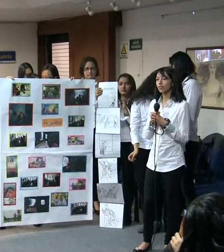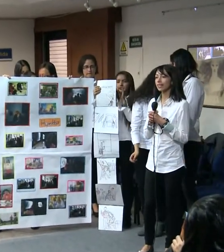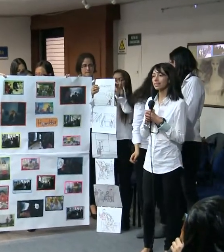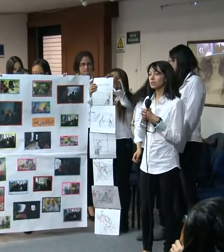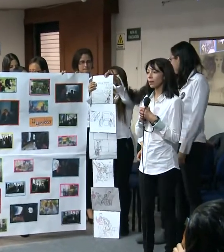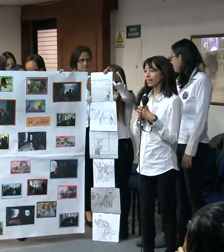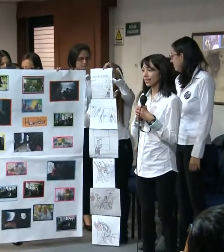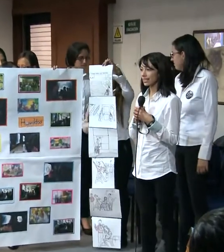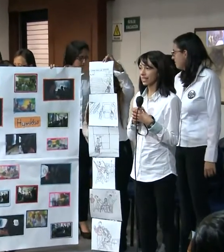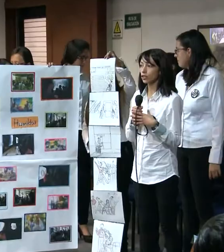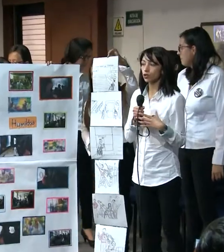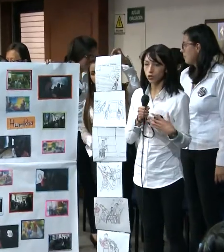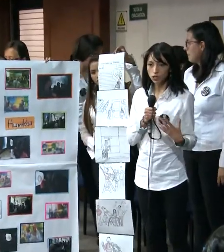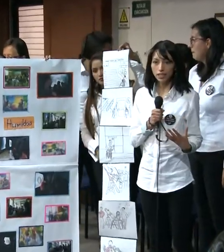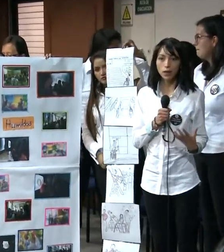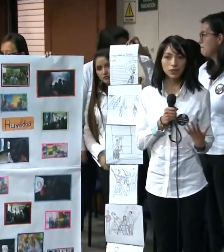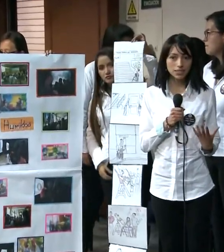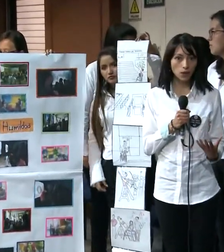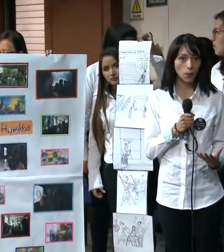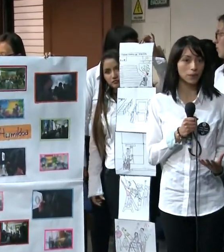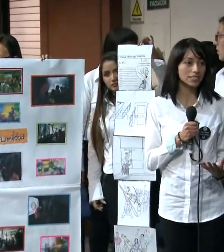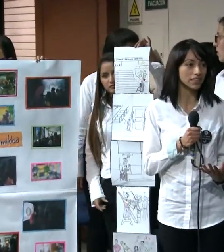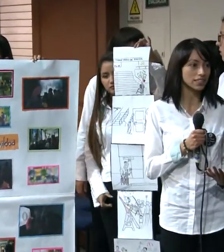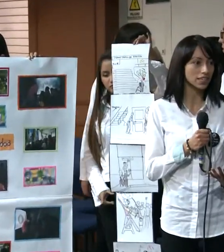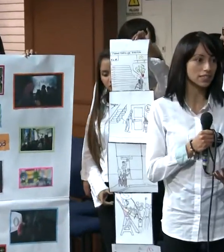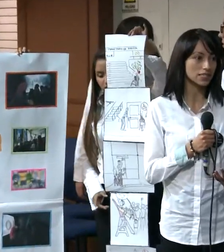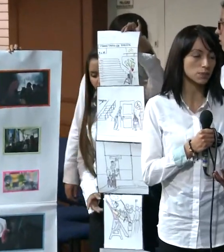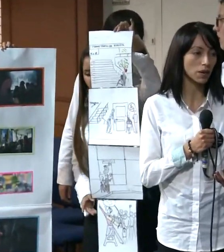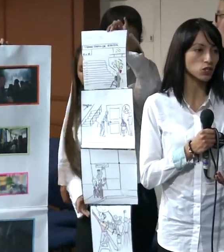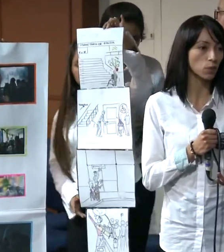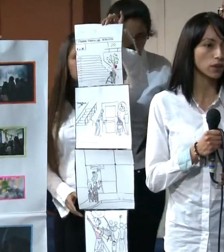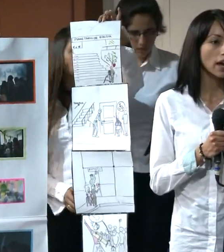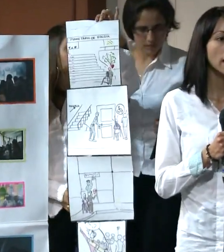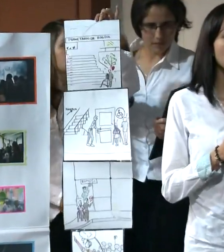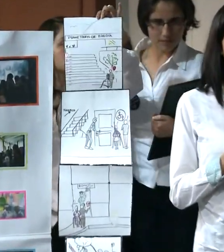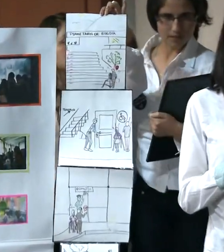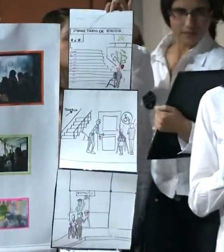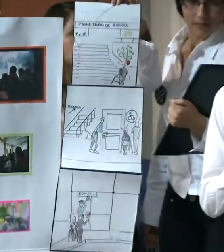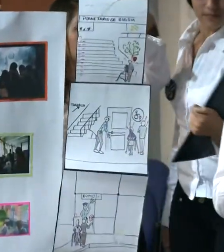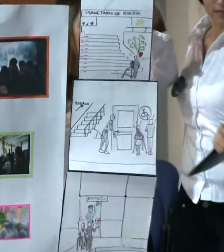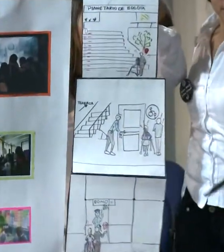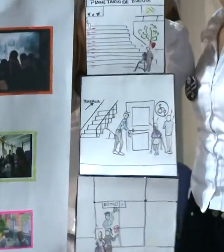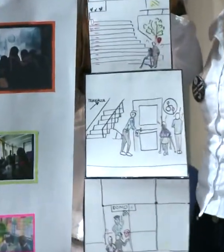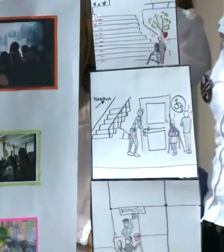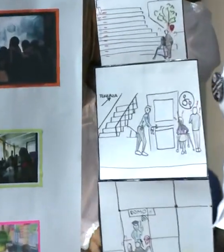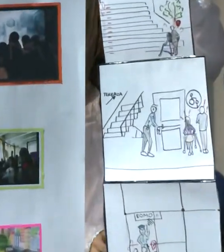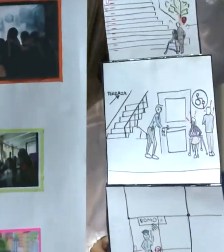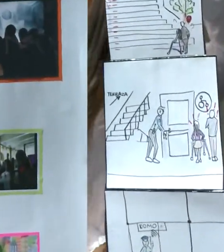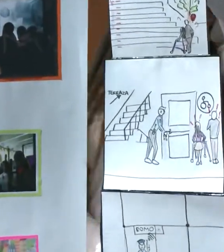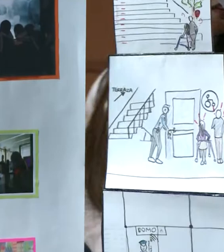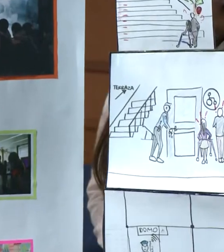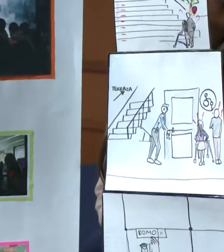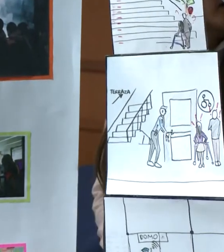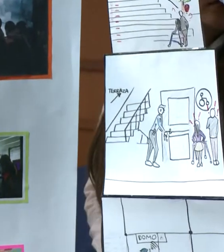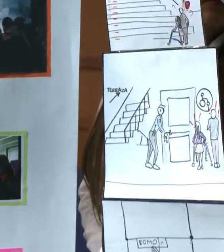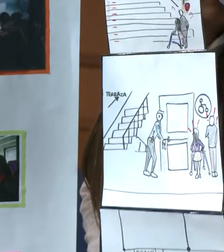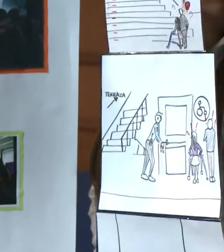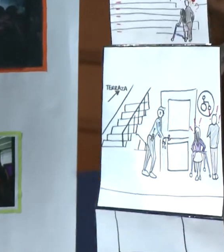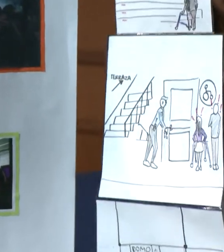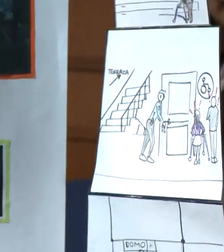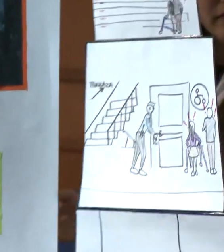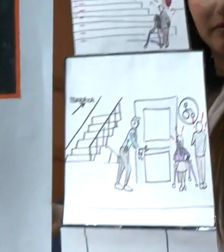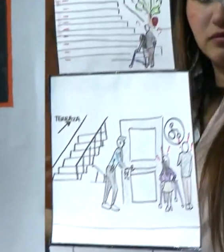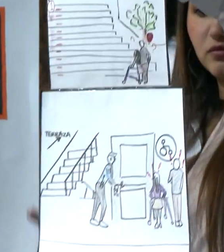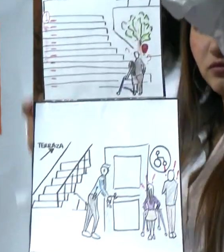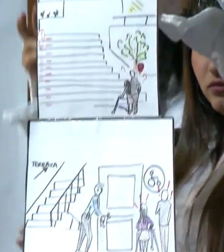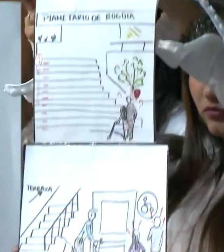las diferentes barreras que ellos consideraban estaban presentes en este espacio. Las barreras estaban en relación a la parte